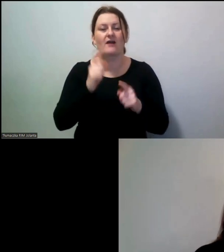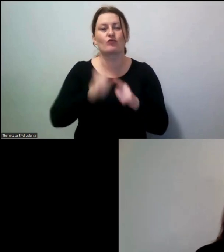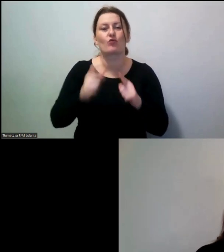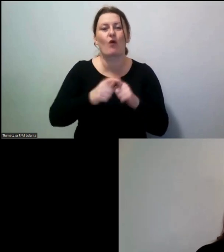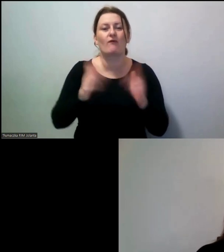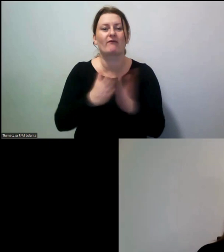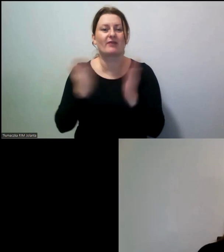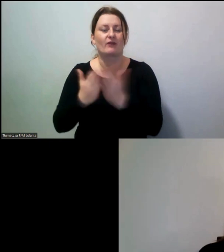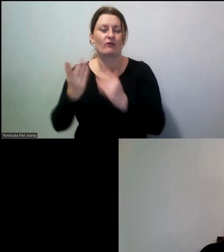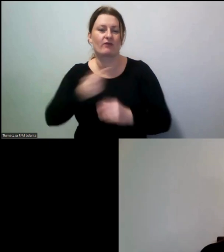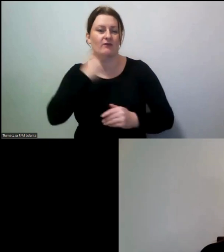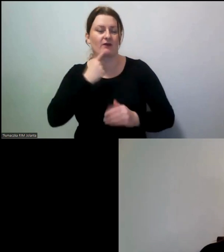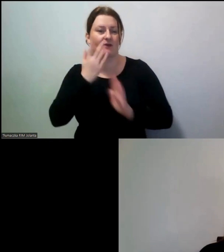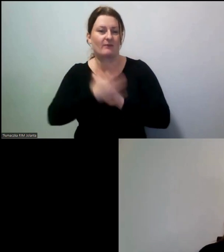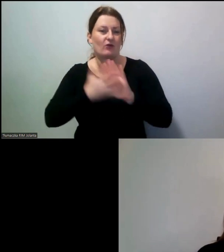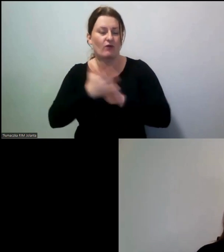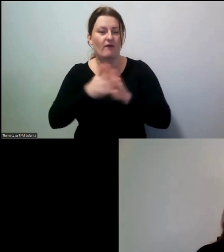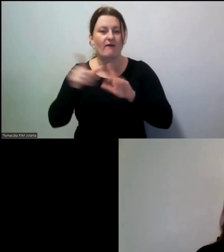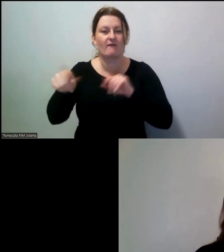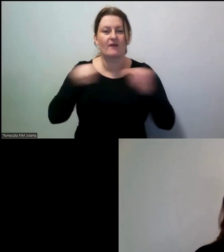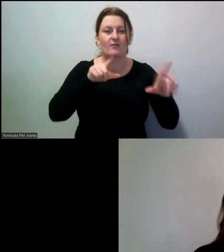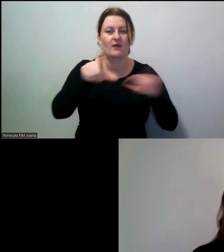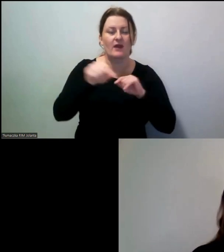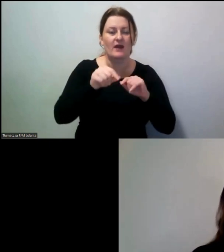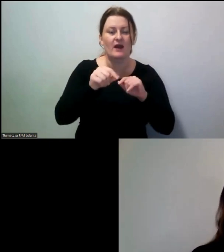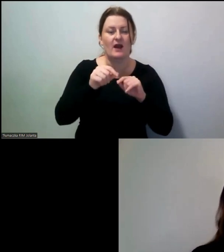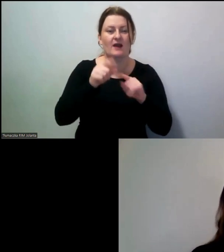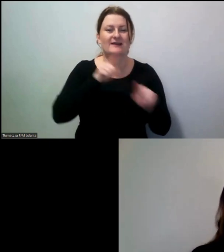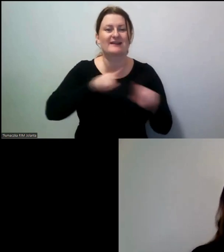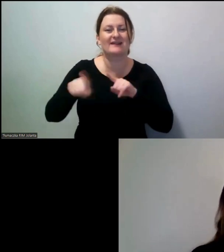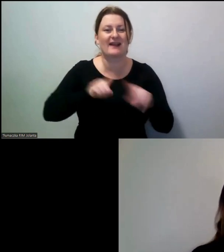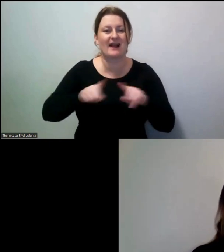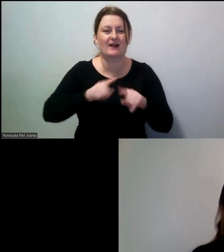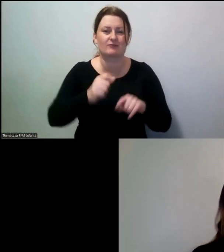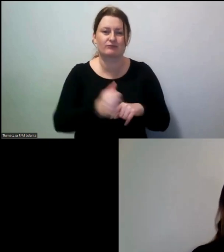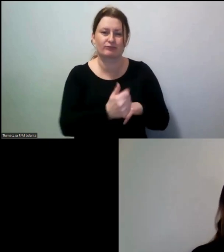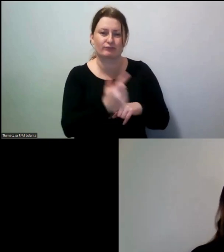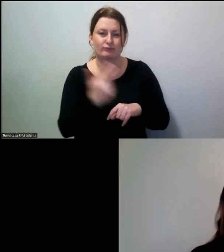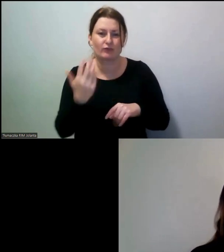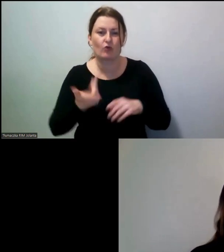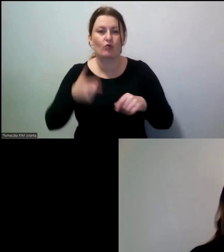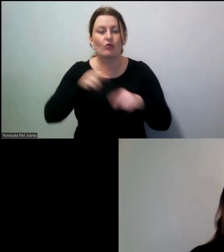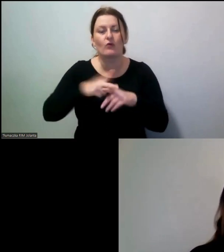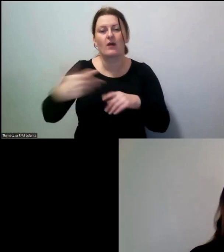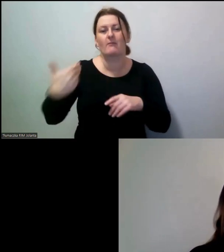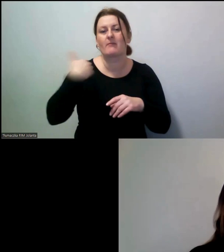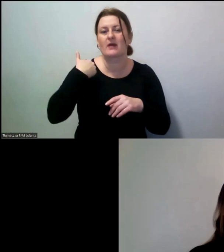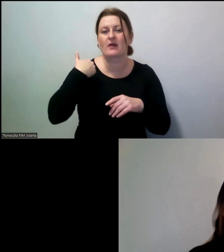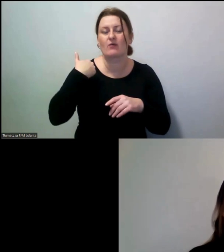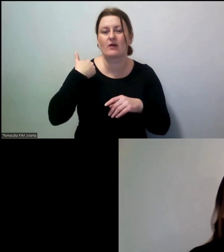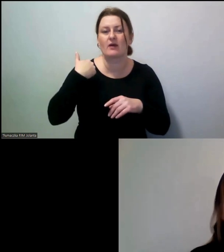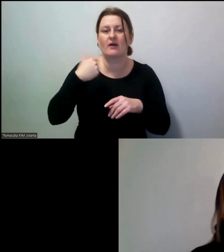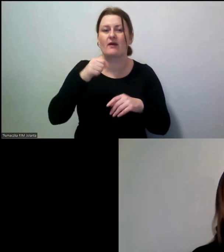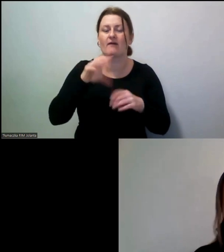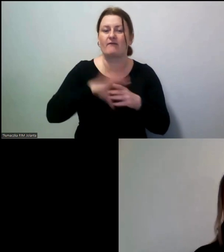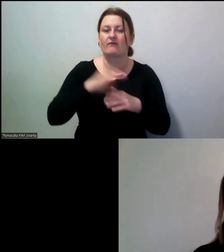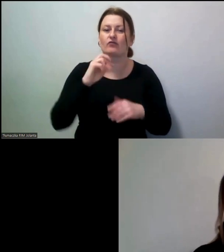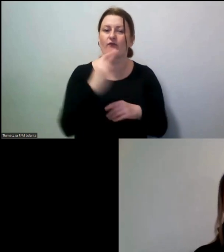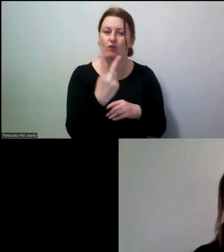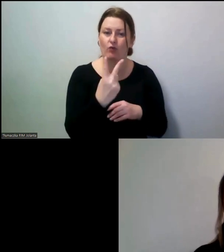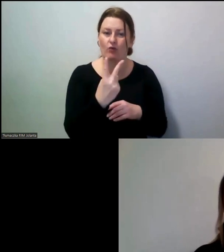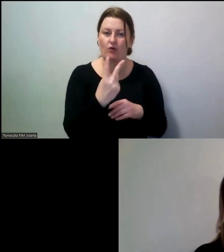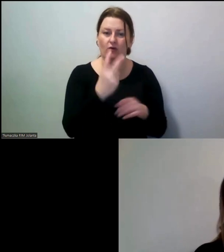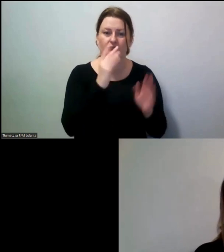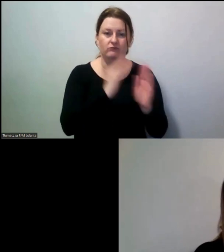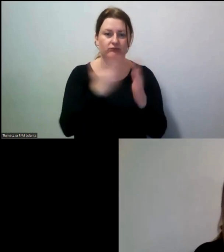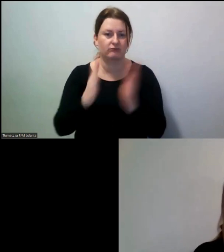migowego, wybierając, dobierając te warianty znaku migowego, które pojawiały się co najmniej w dwóch, a